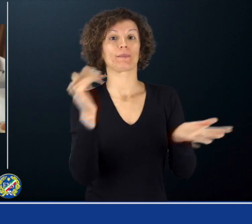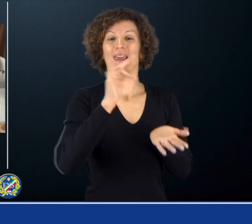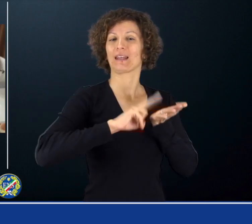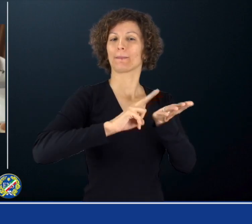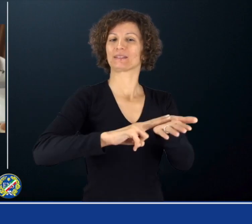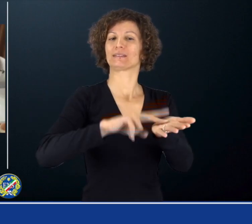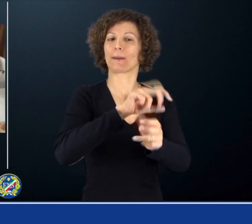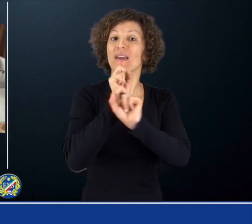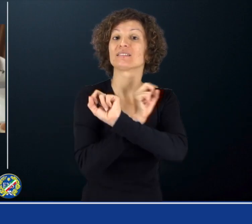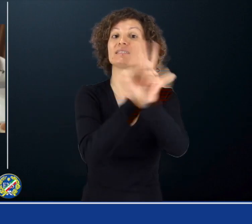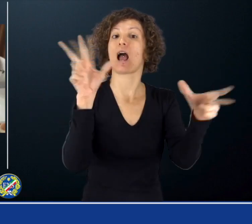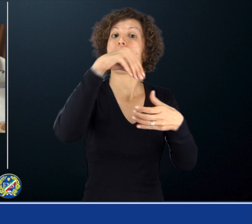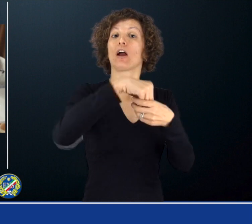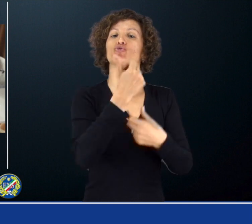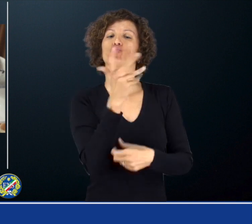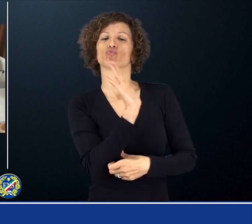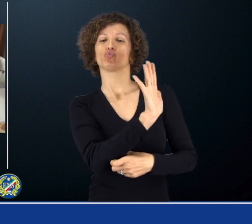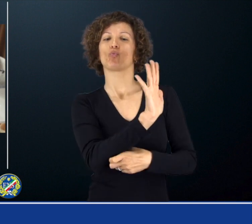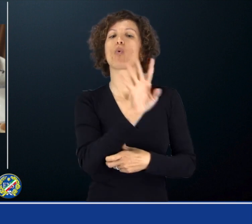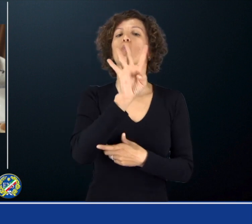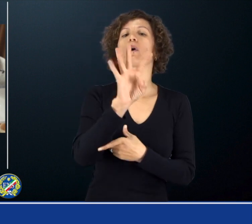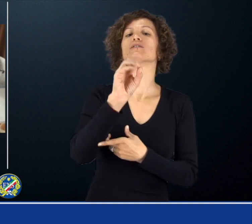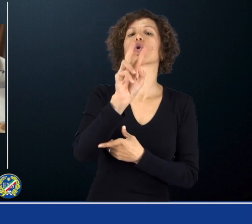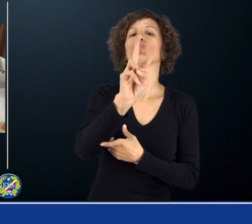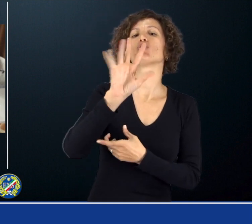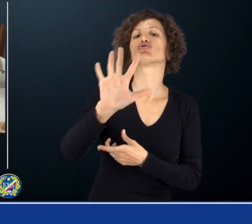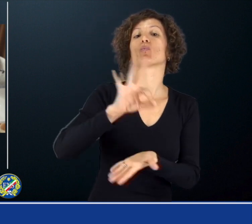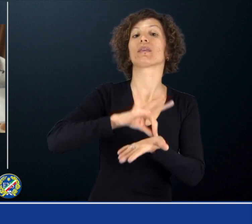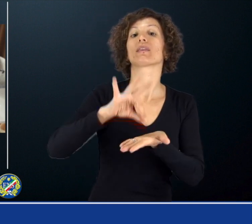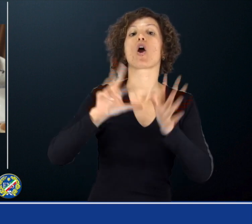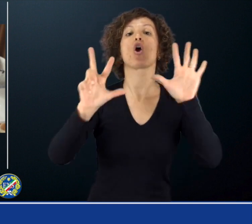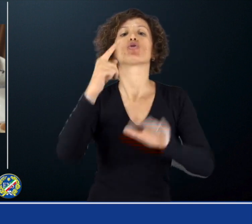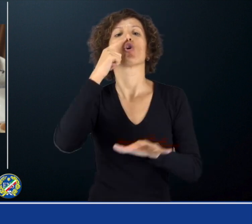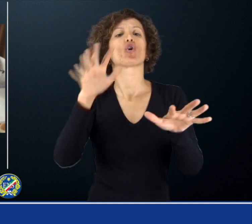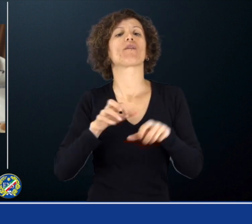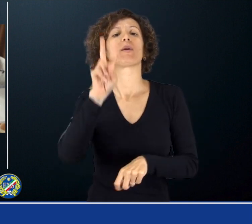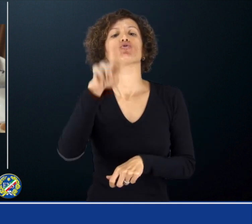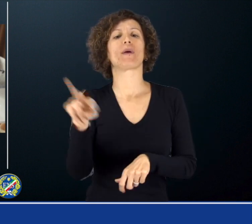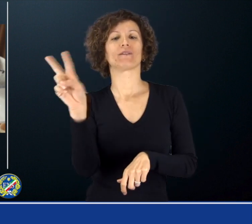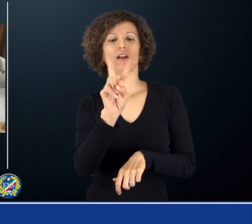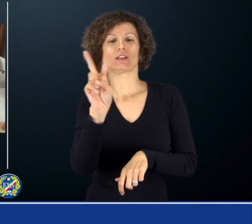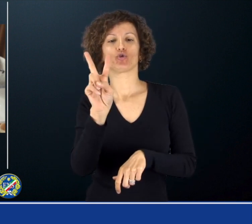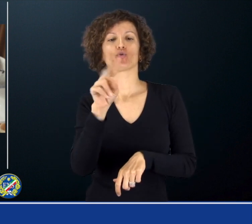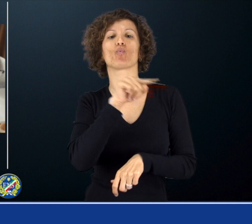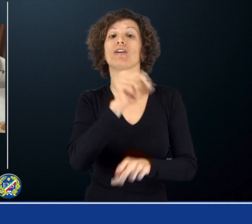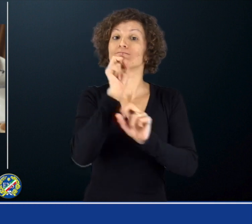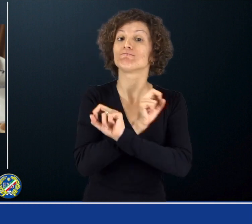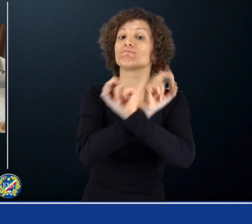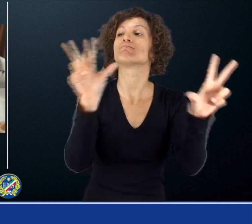Si informa che l'Inps, con messaggio numero 4025 dell'8 novembre 2022, ha comunicato di